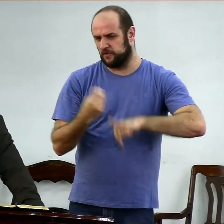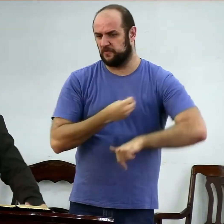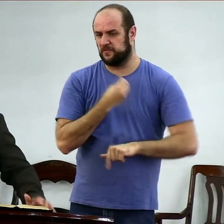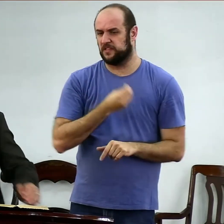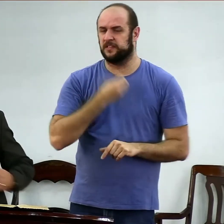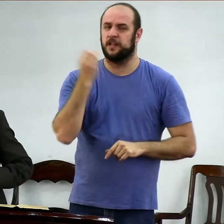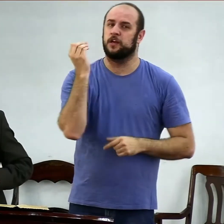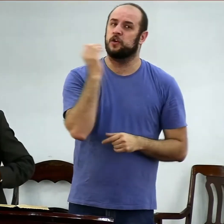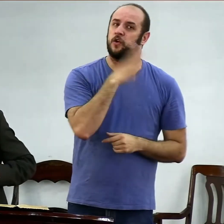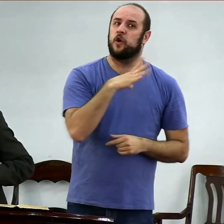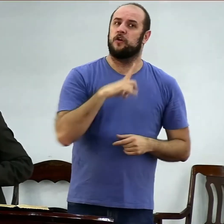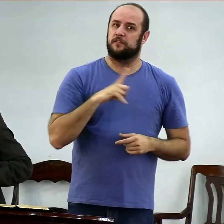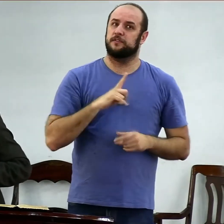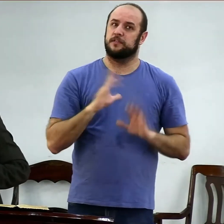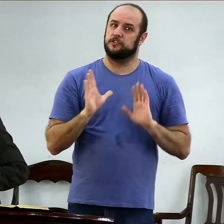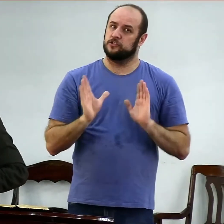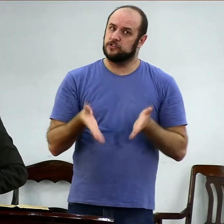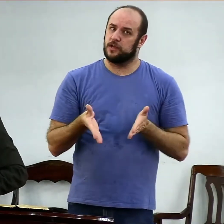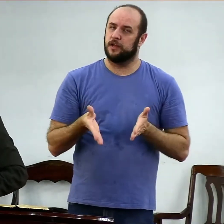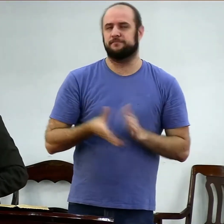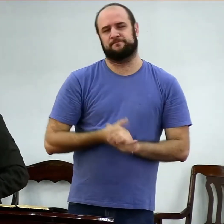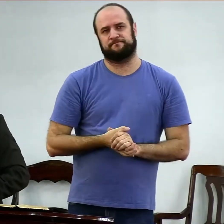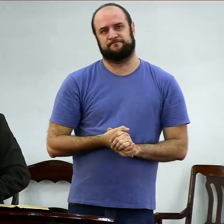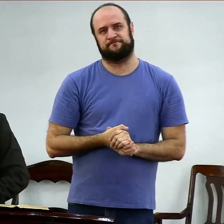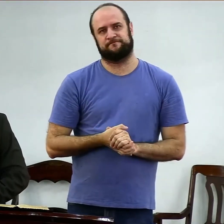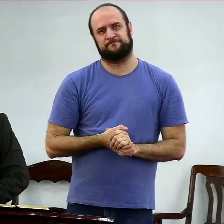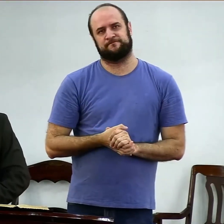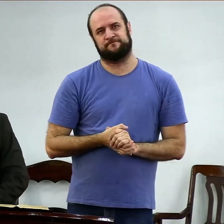os privilégios das suas bênçãos.